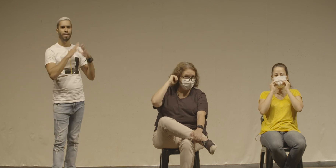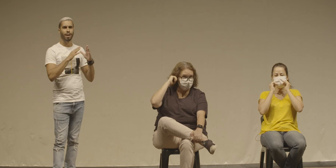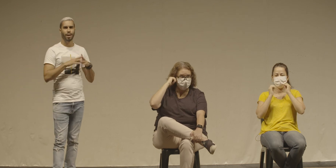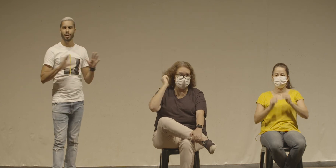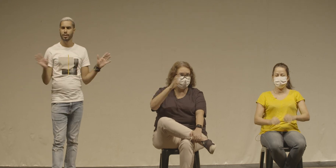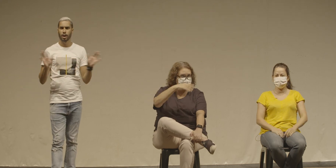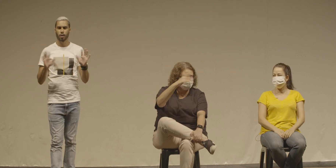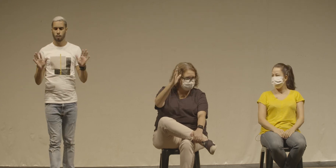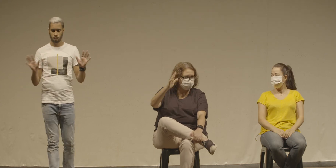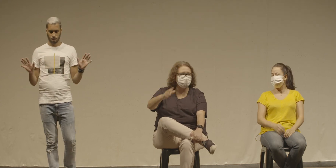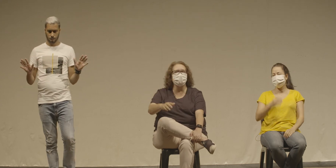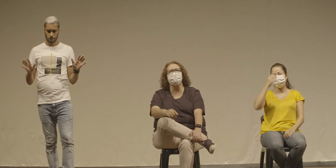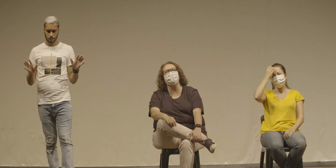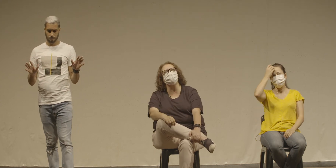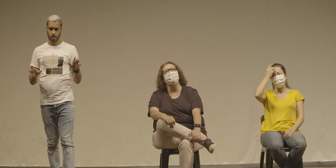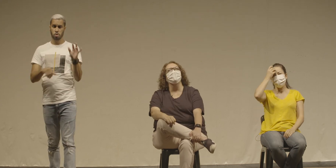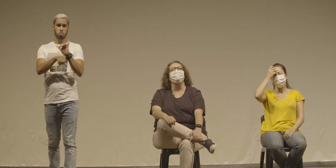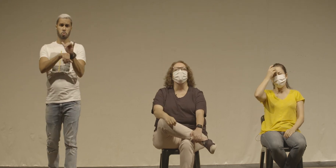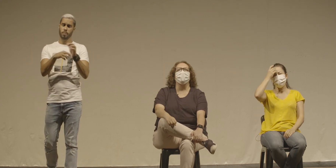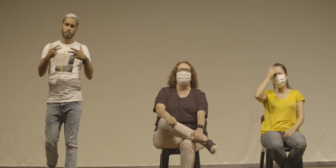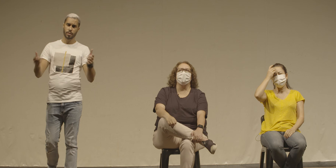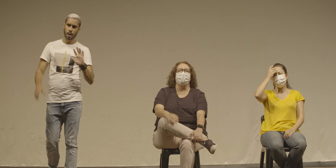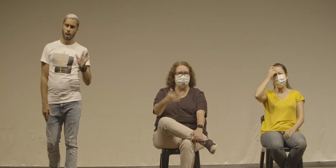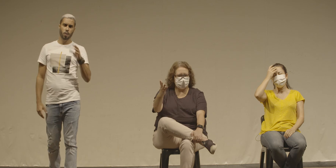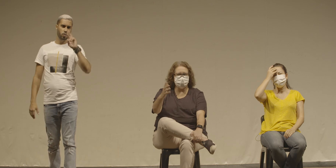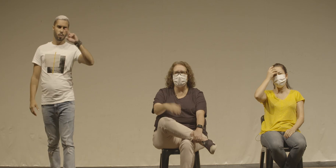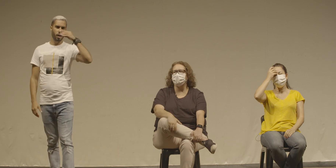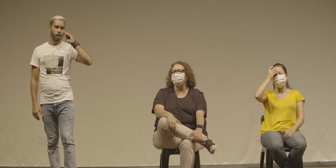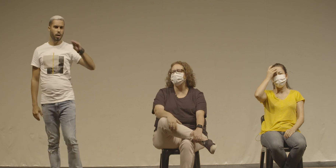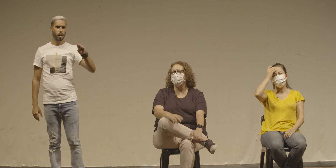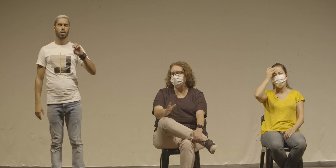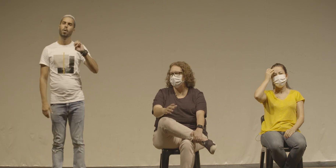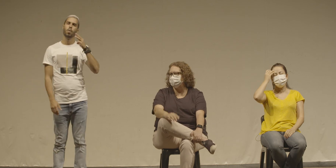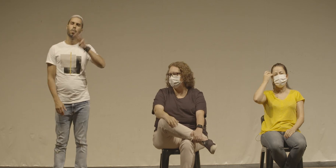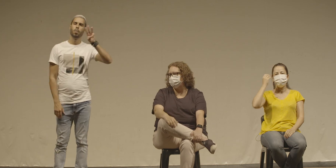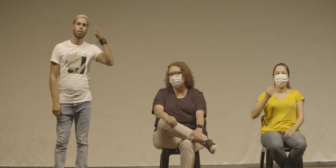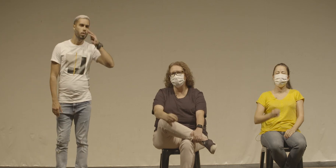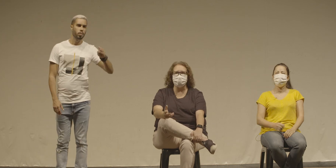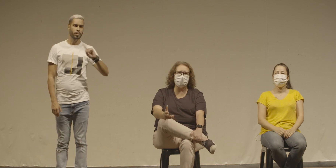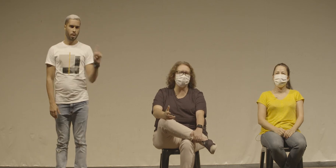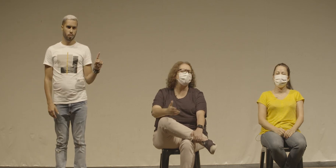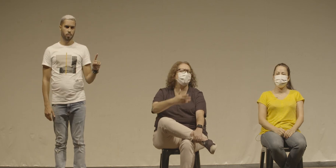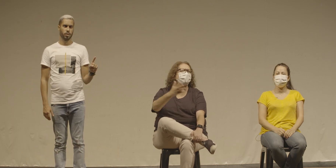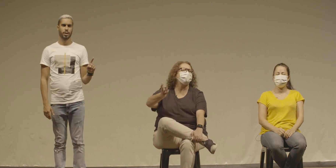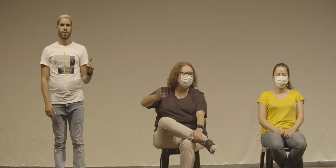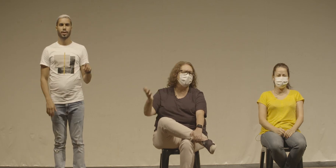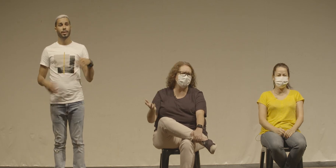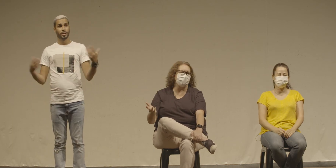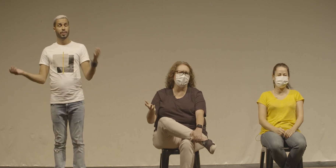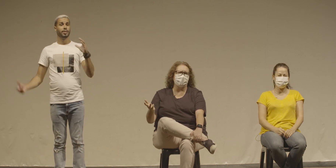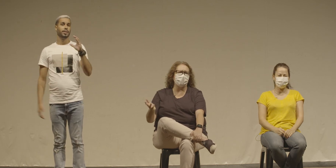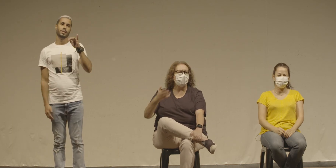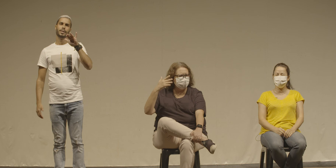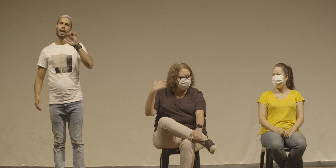de streaming, ou através mesmo do YouTube e tudo mais, ou do site Mulheres à Sexta, não menosprezando isso, mas, gente, cinema é cinema,